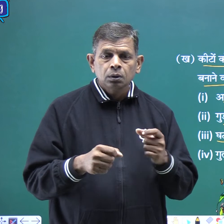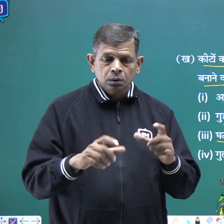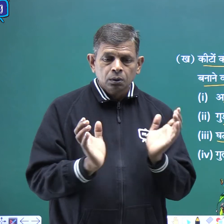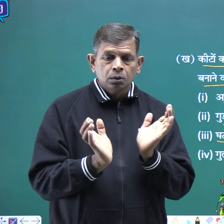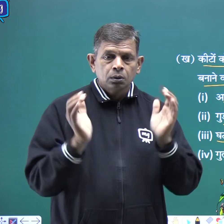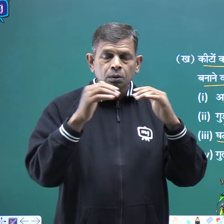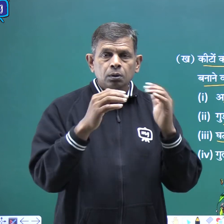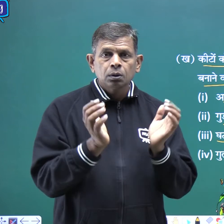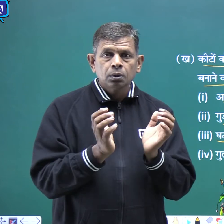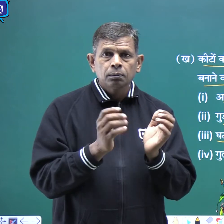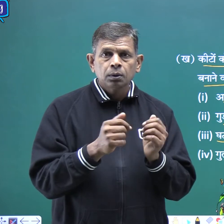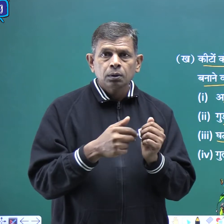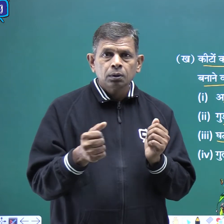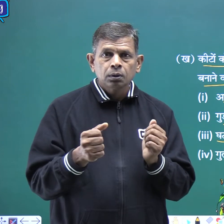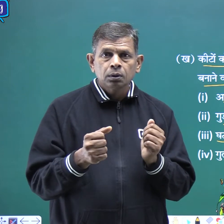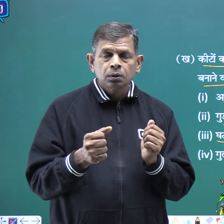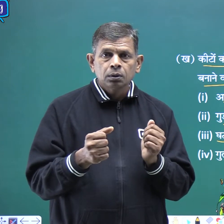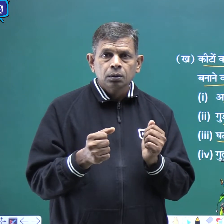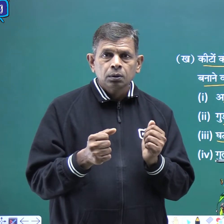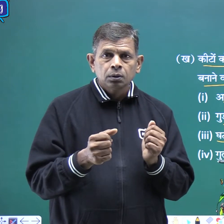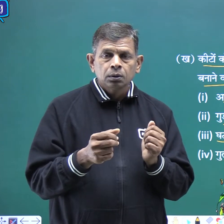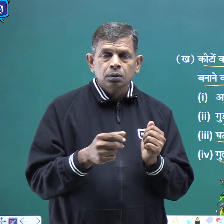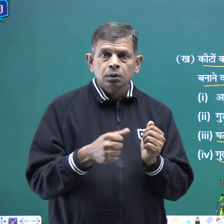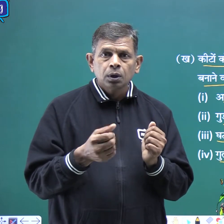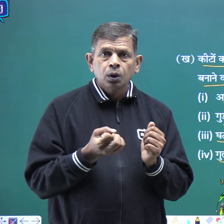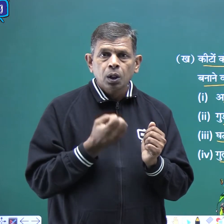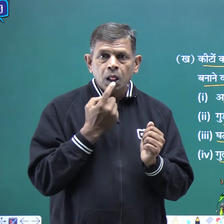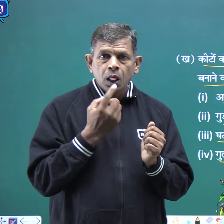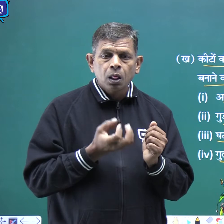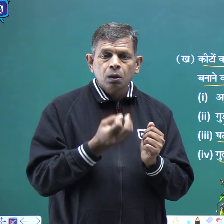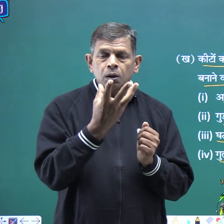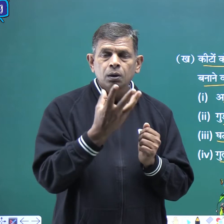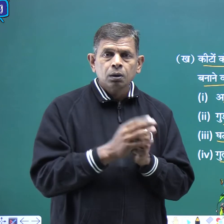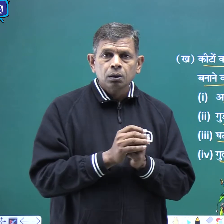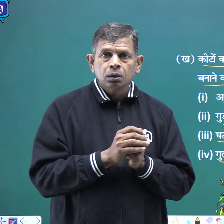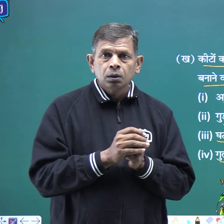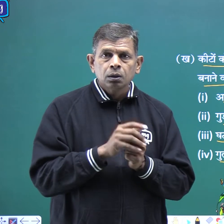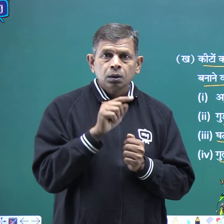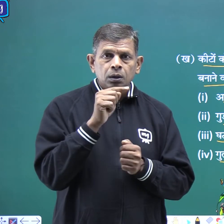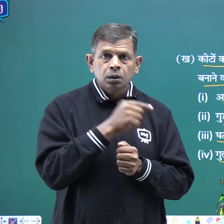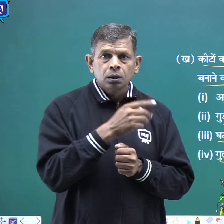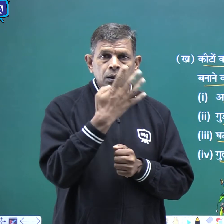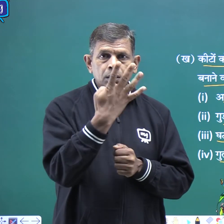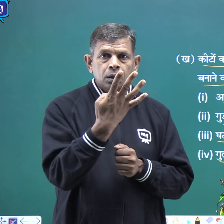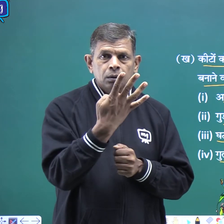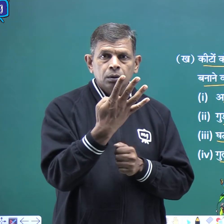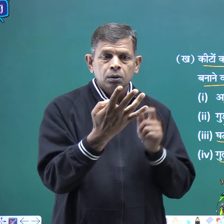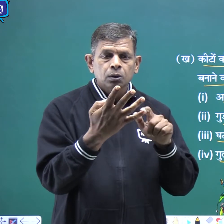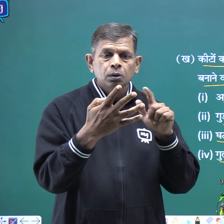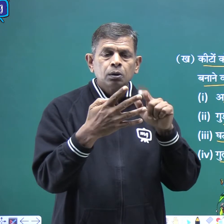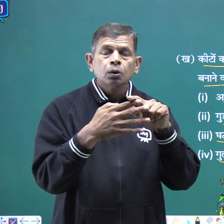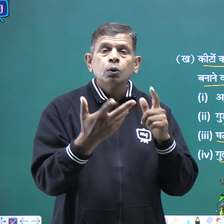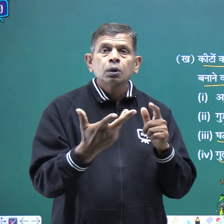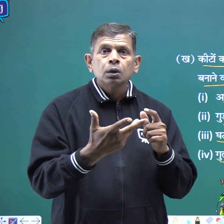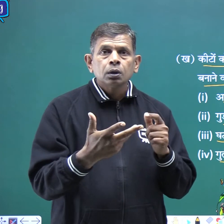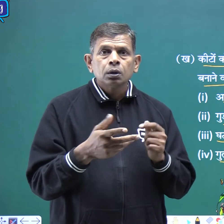घटपर्णी या पिचर पादप या गुलाब। इन चारों में कौन सा है?